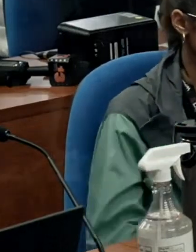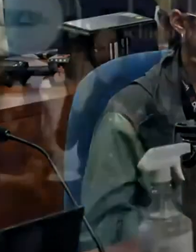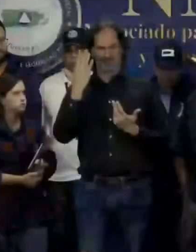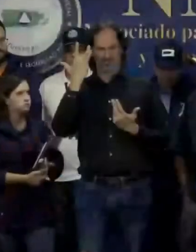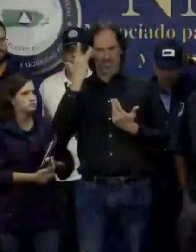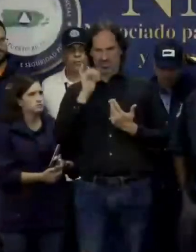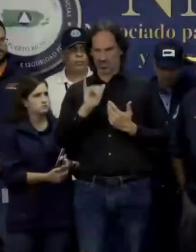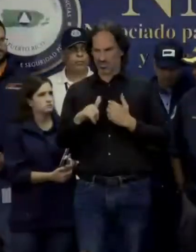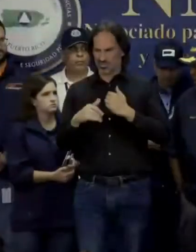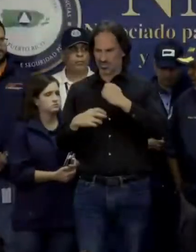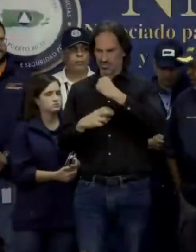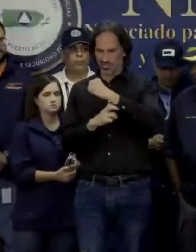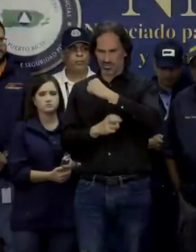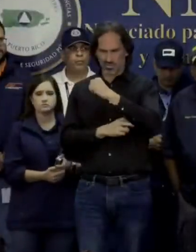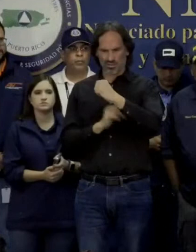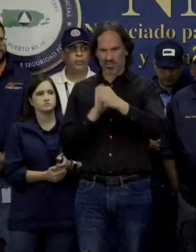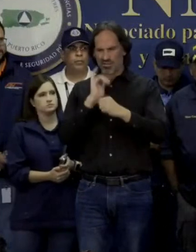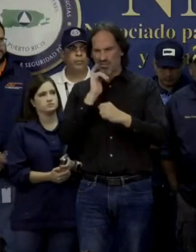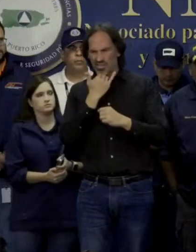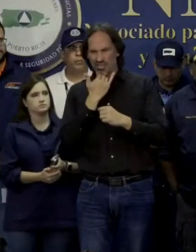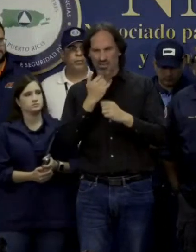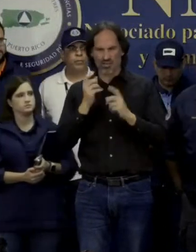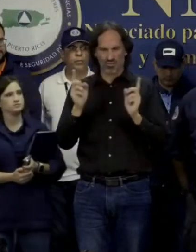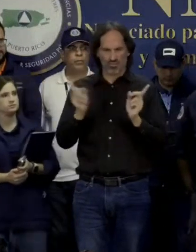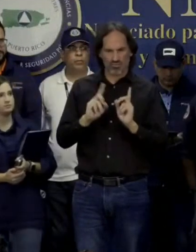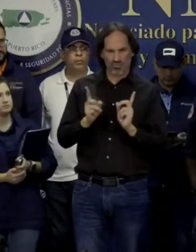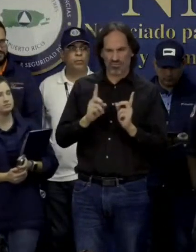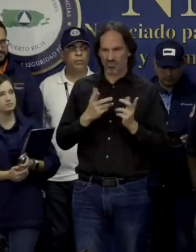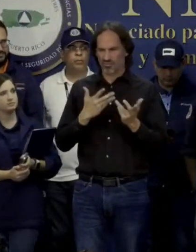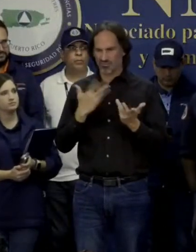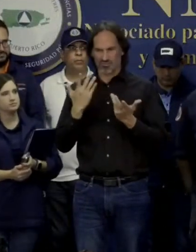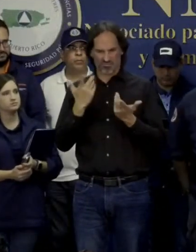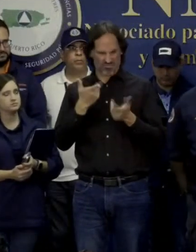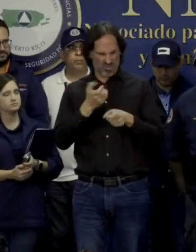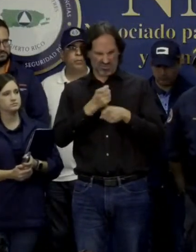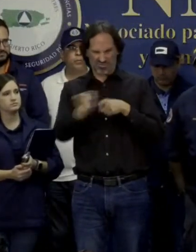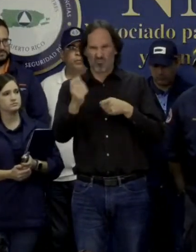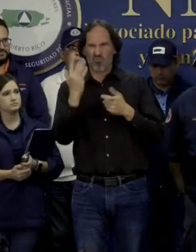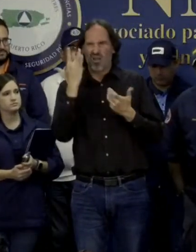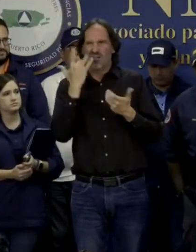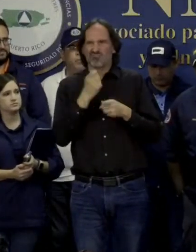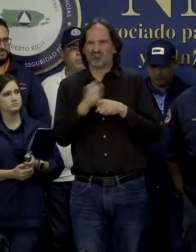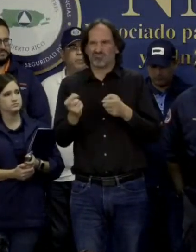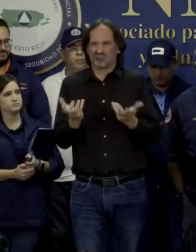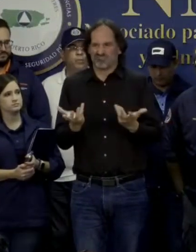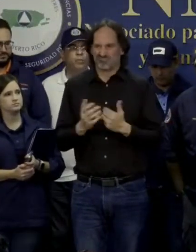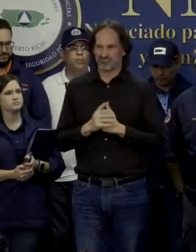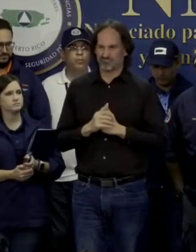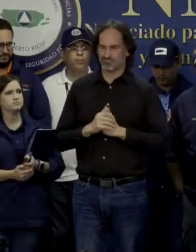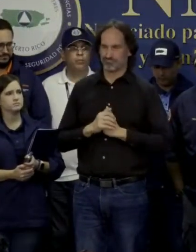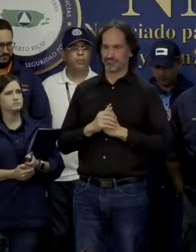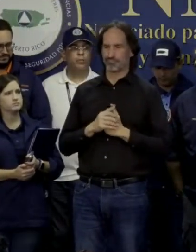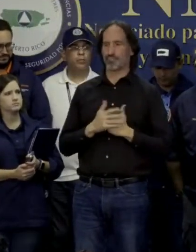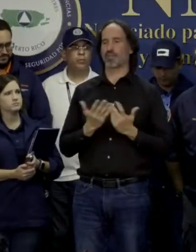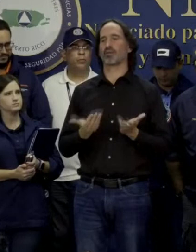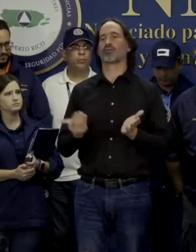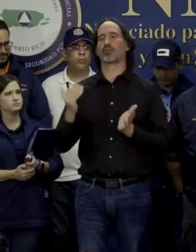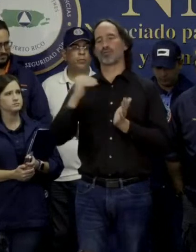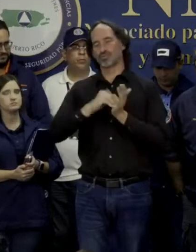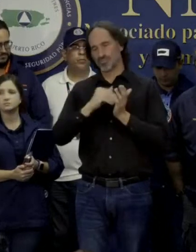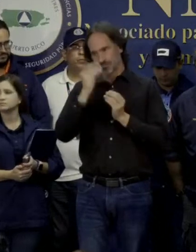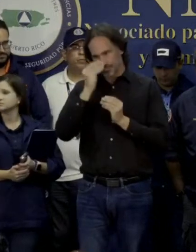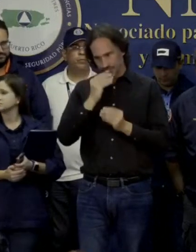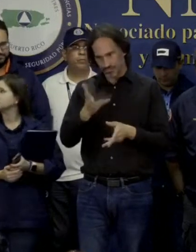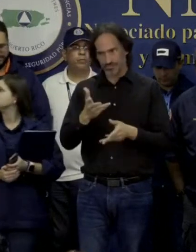Bueno, pues sí. Como yo dije, pero y lo repito, ahí vinieron grandes escombros, se puede ver hasta en los